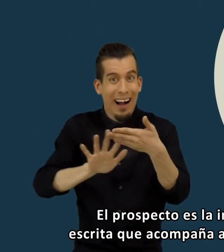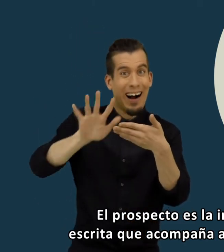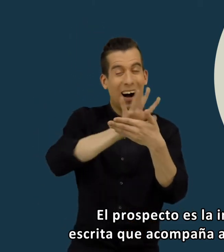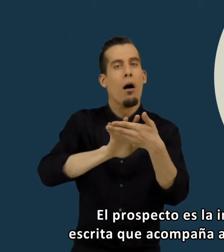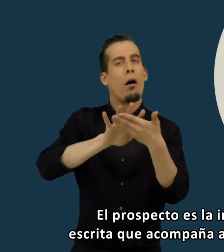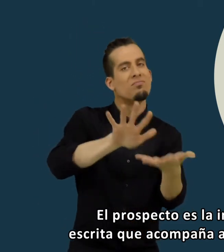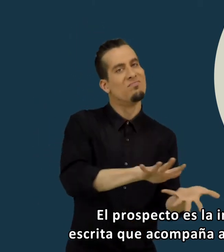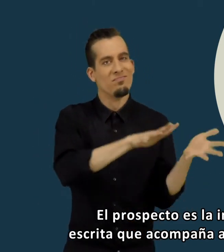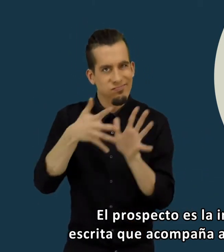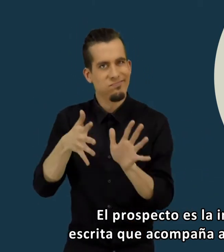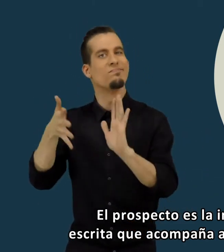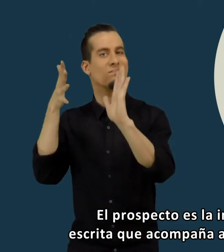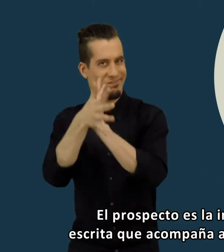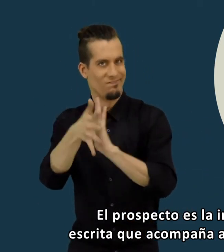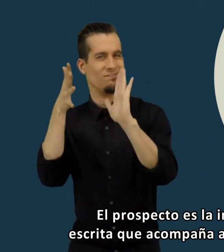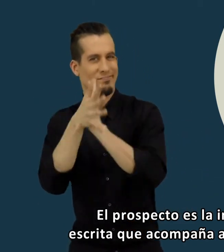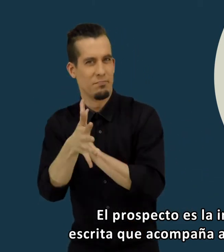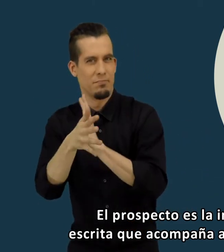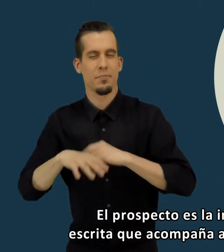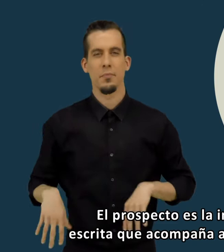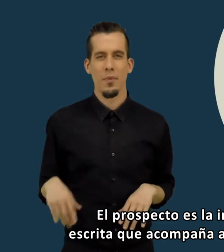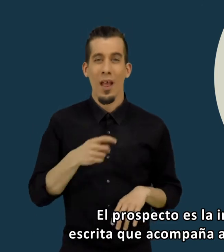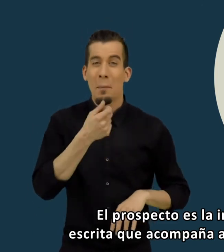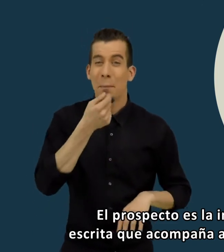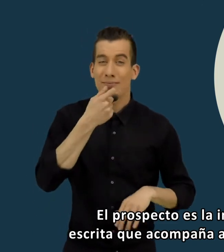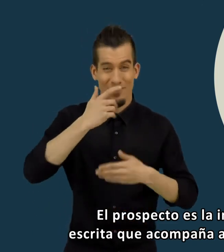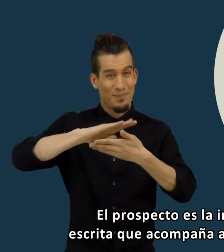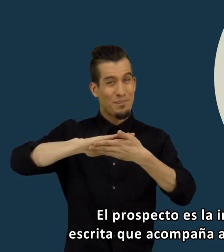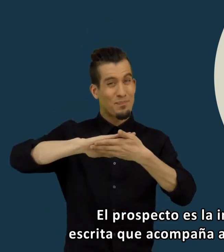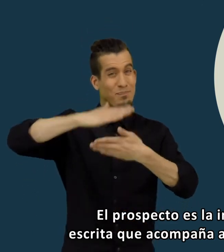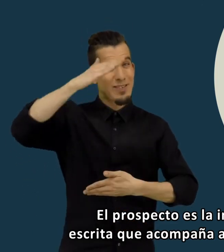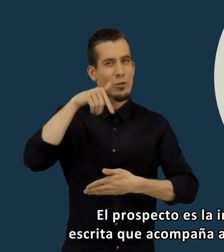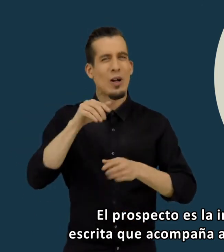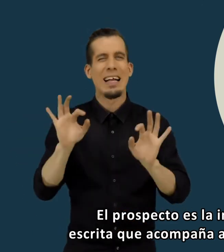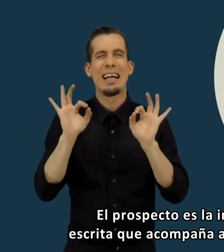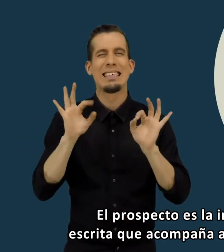El prospecto es la información escrita que acompaña al medicamento